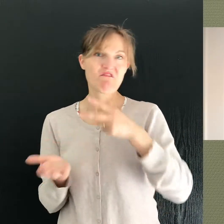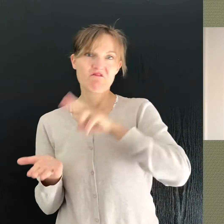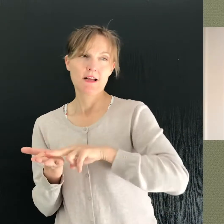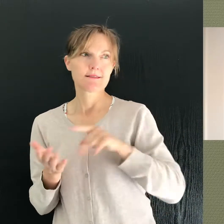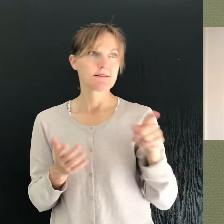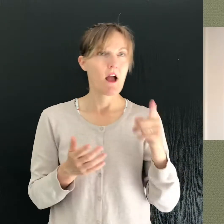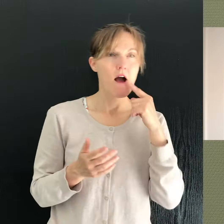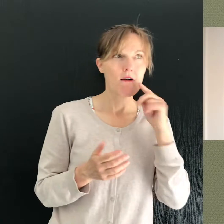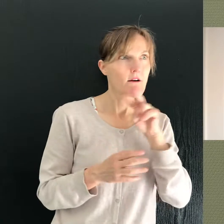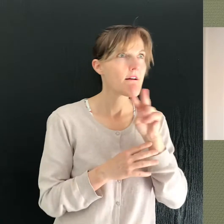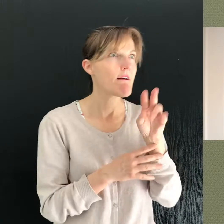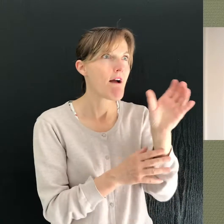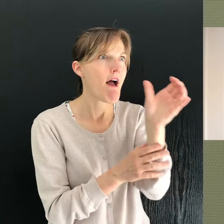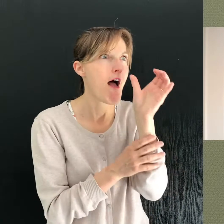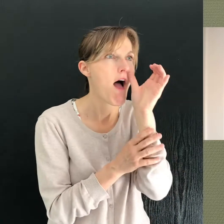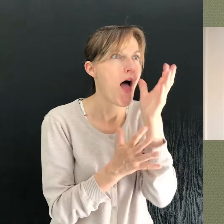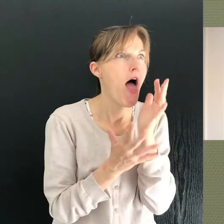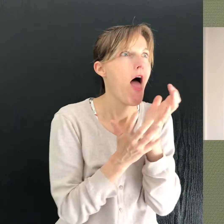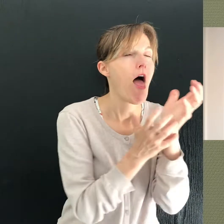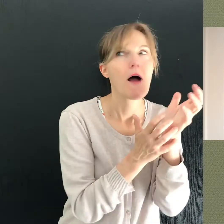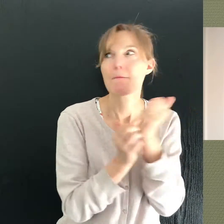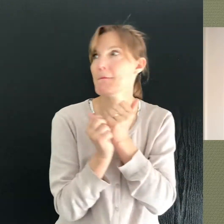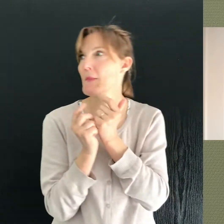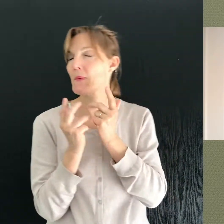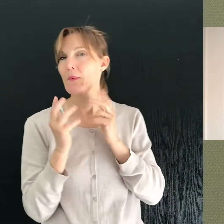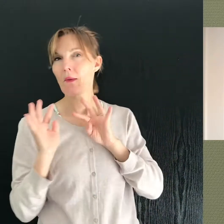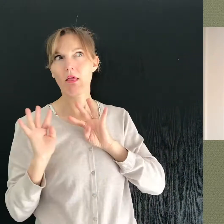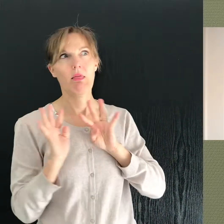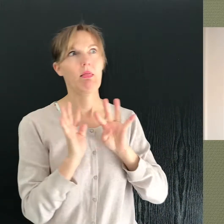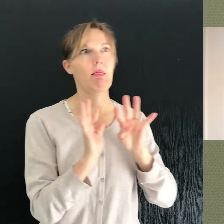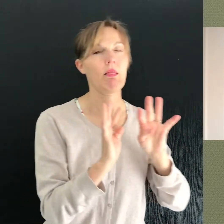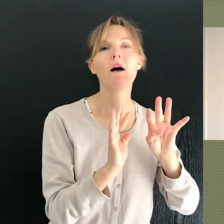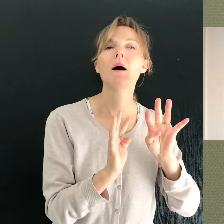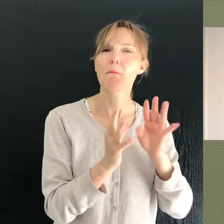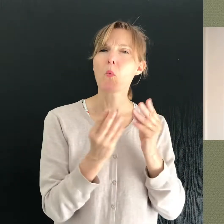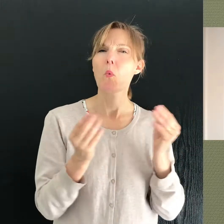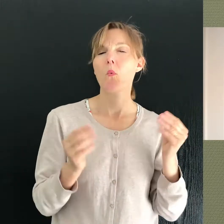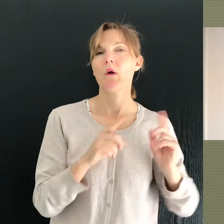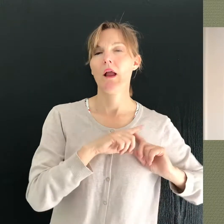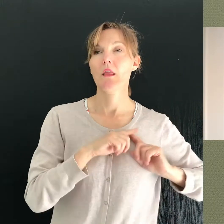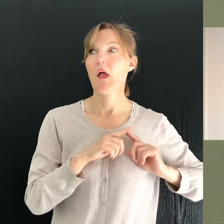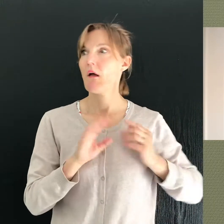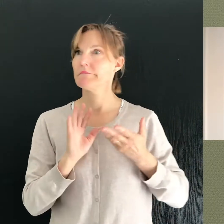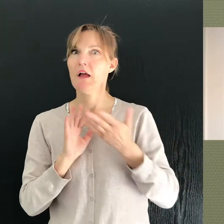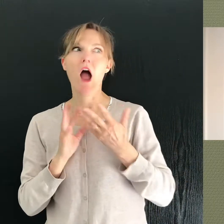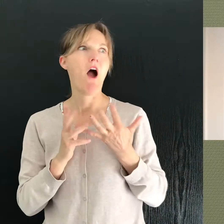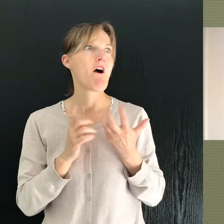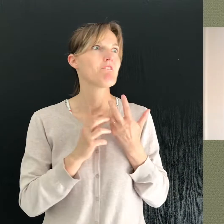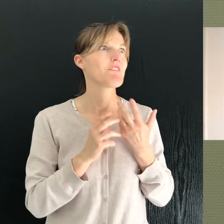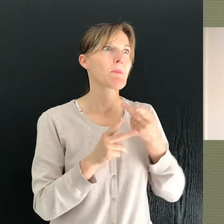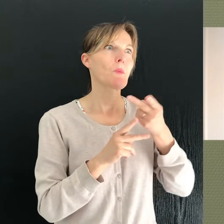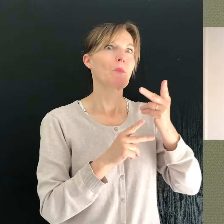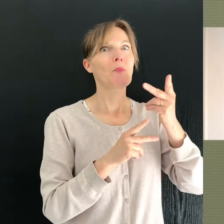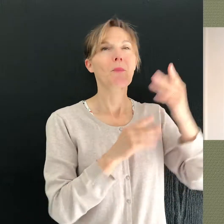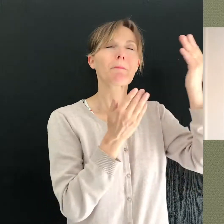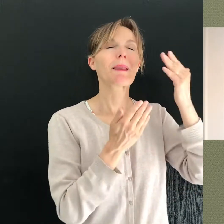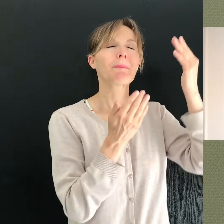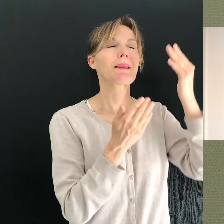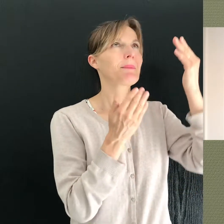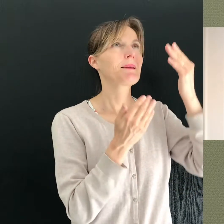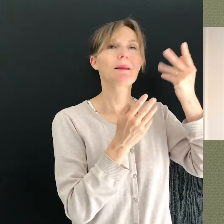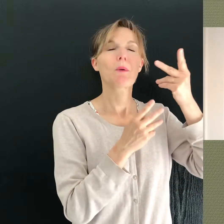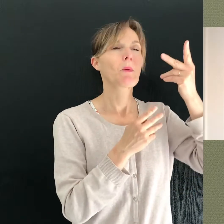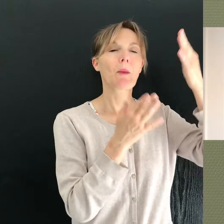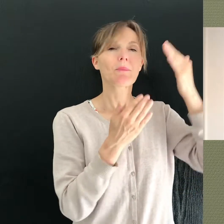apparences, attiré et détourné bon nombre de chrétiens, n'ayant pour seul objectif d'avoir toujours plus de